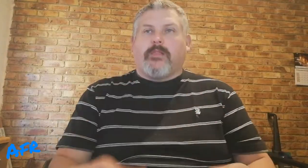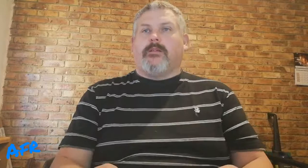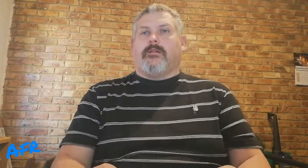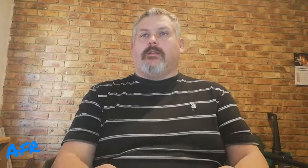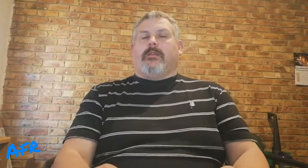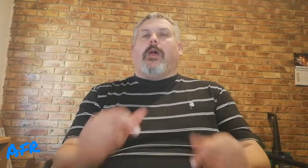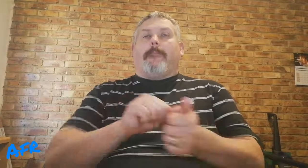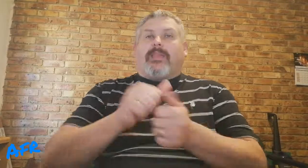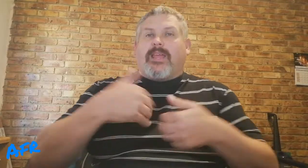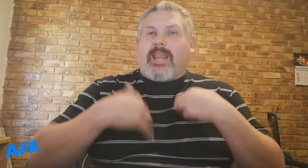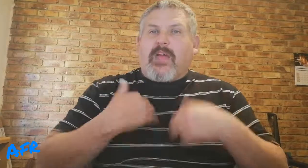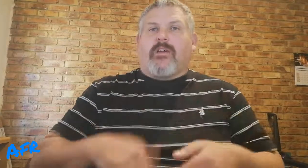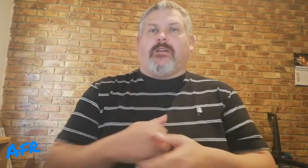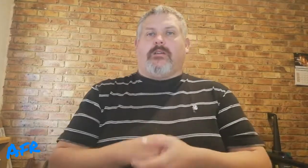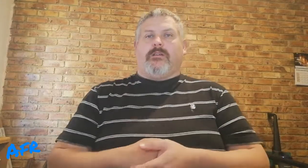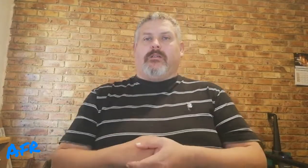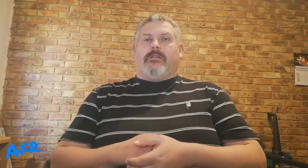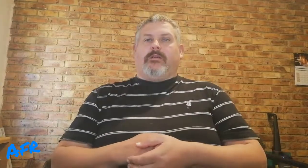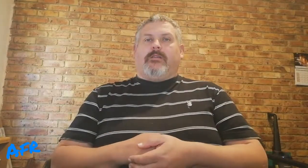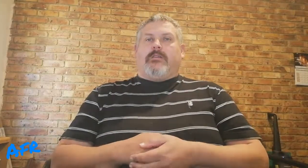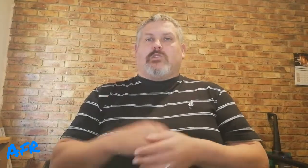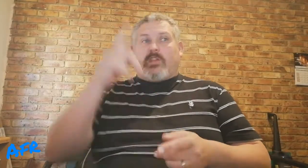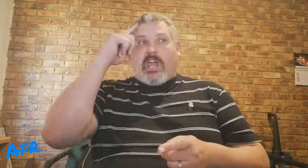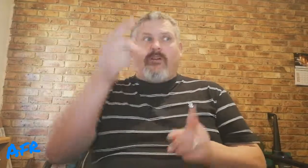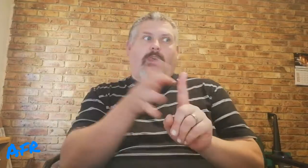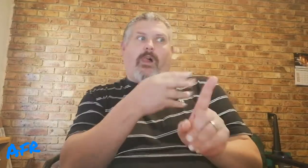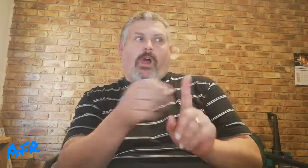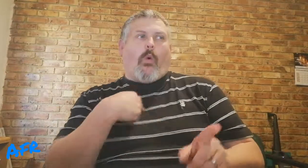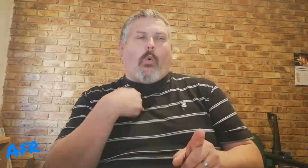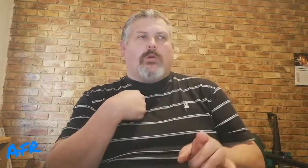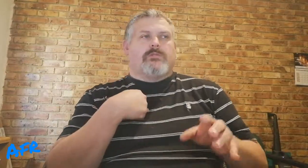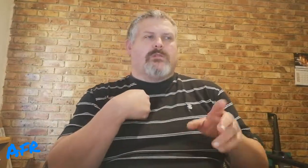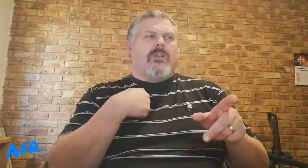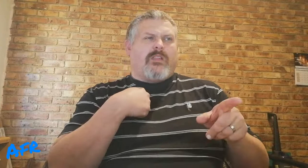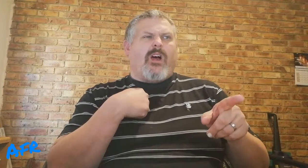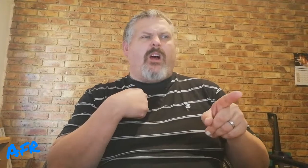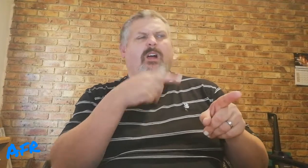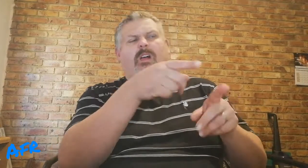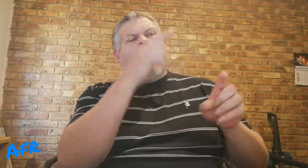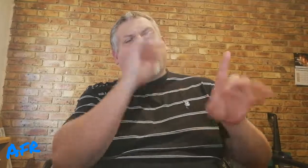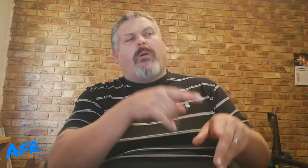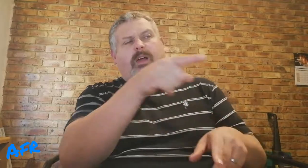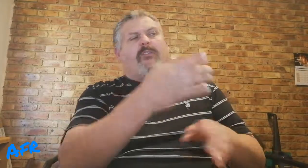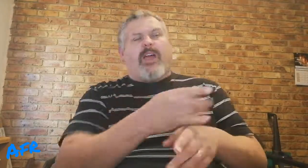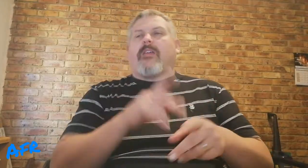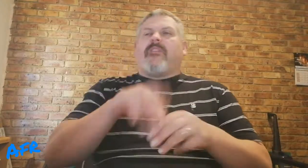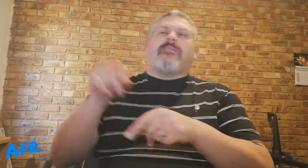geld, beter lewe. So die duivel ons, daar werk, wat